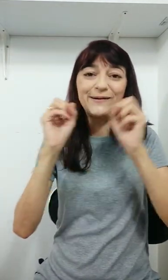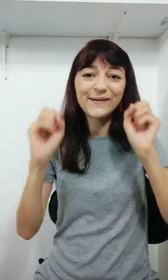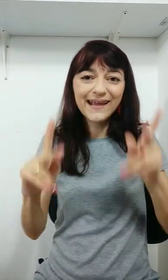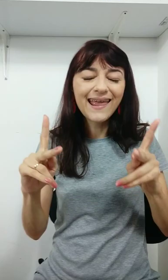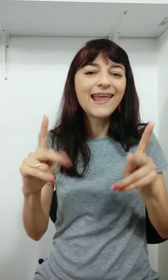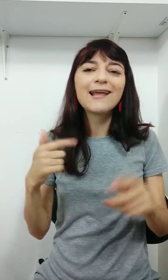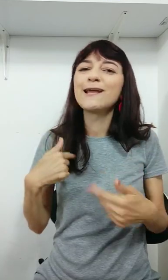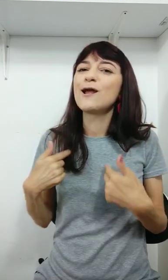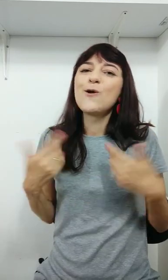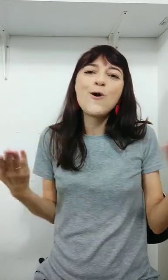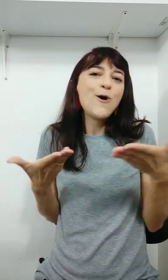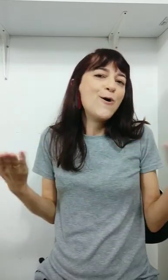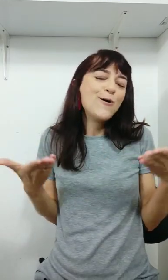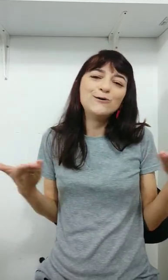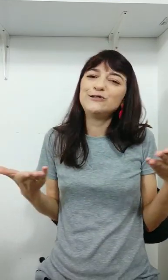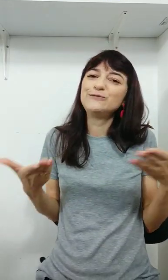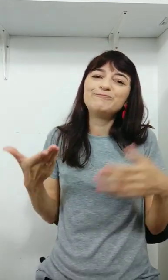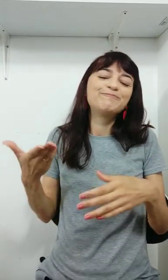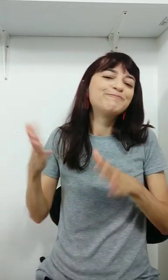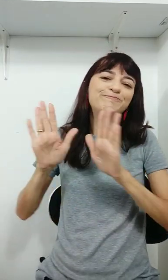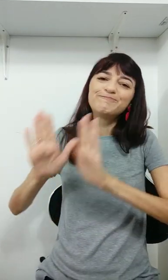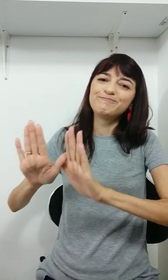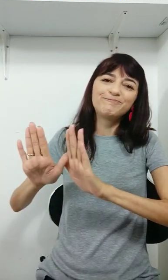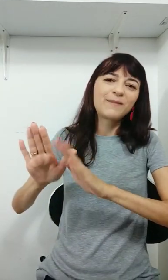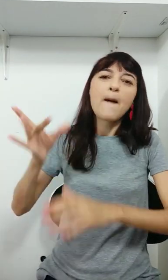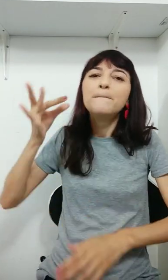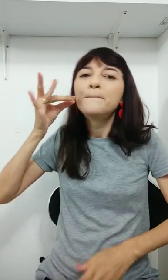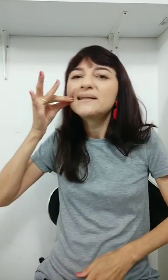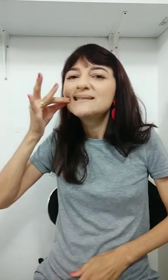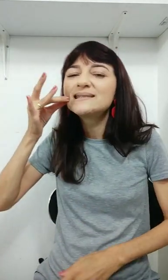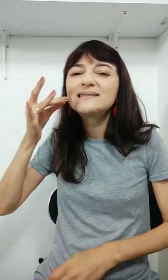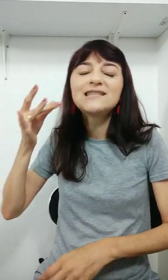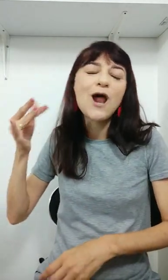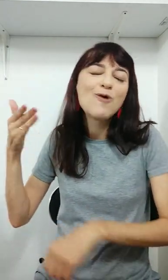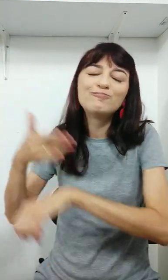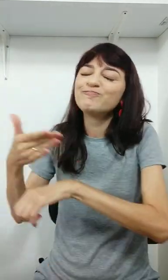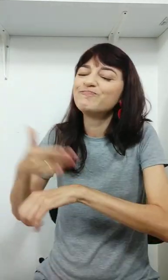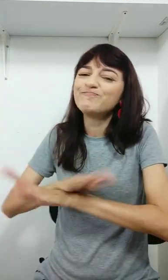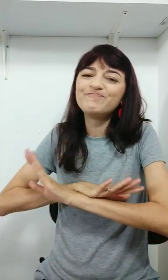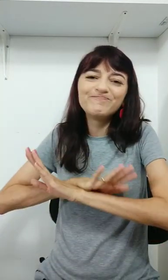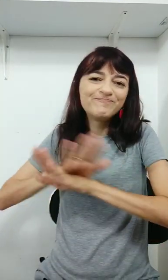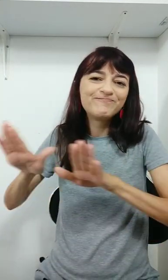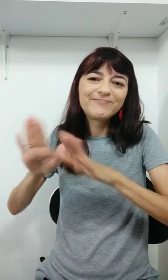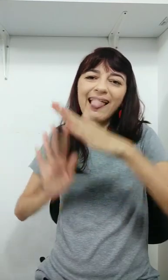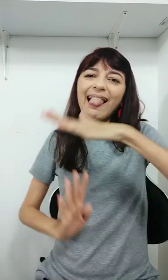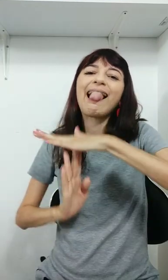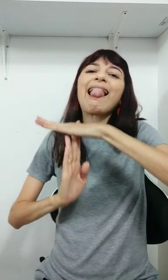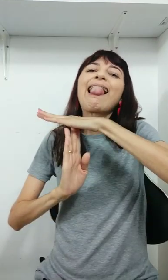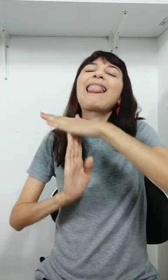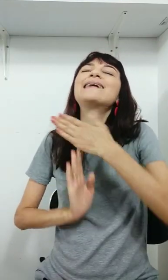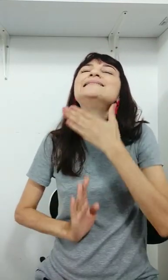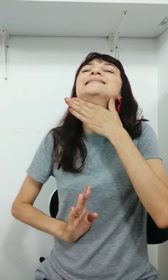online. Hoje eu estou 100% nesse curso, tá bom? Eu parei de trabalhar presencialmente, tá? A gente não dá mais